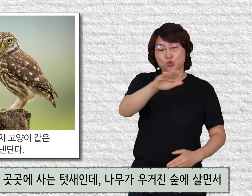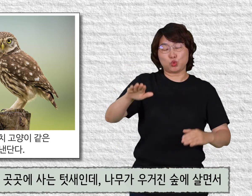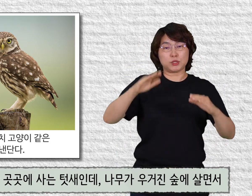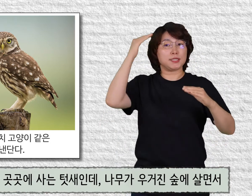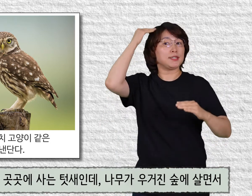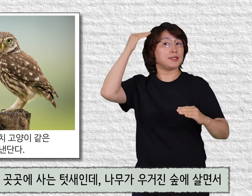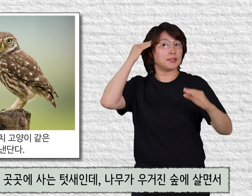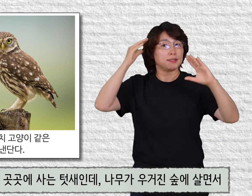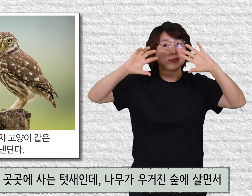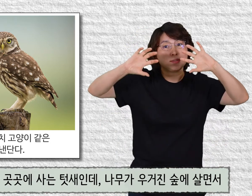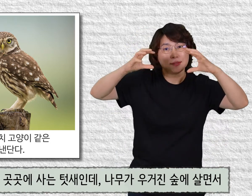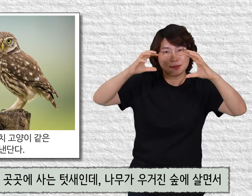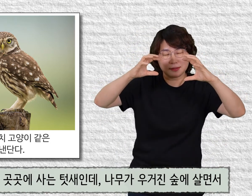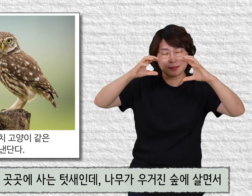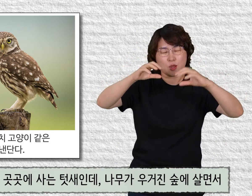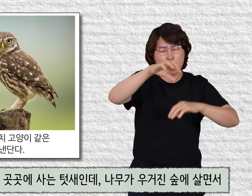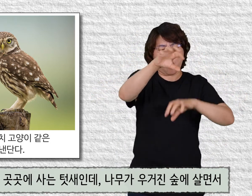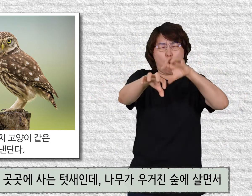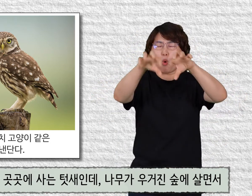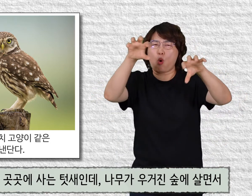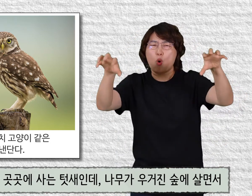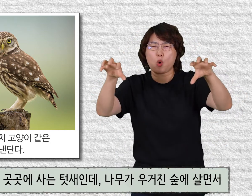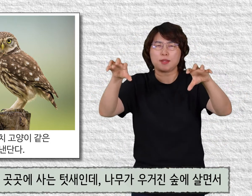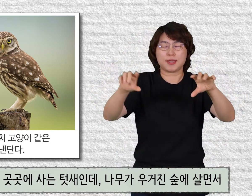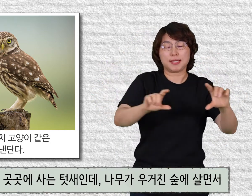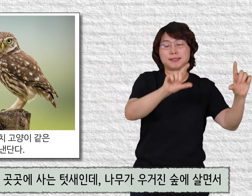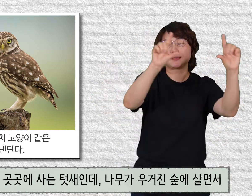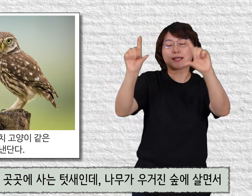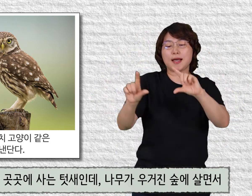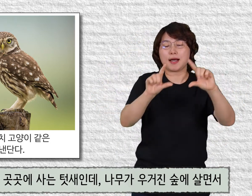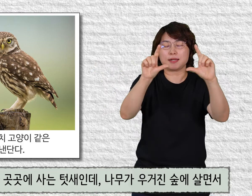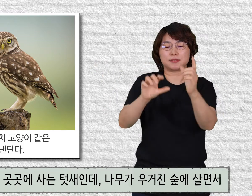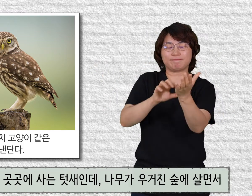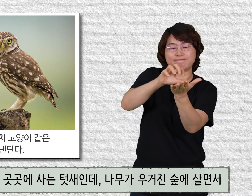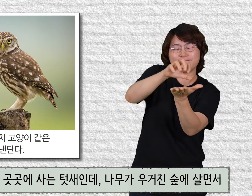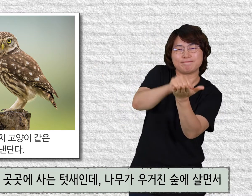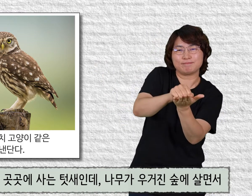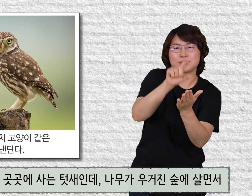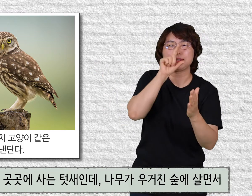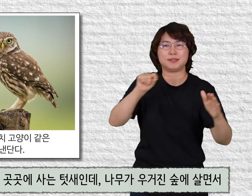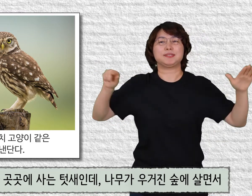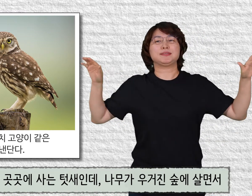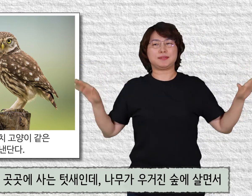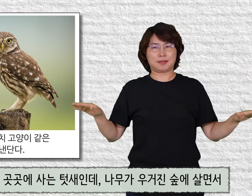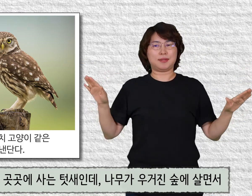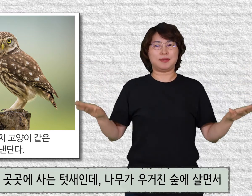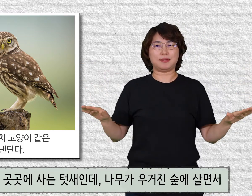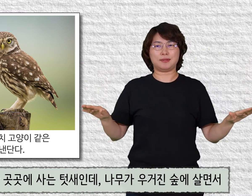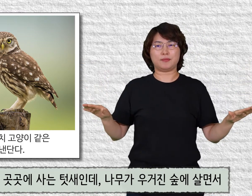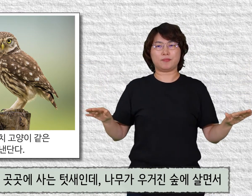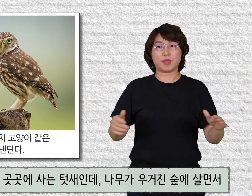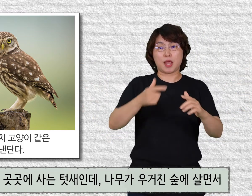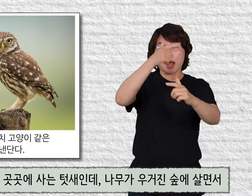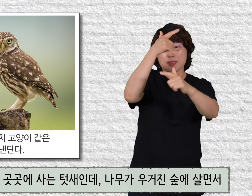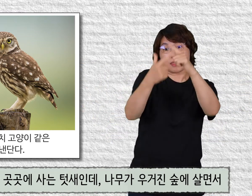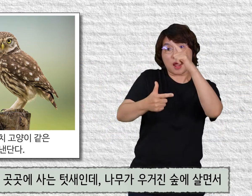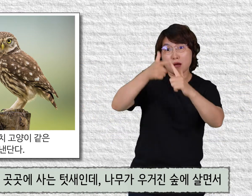올빼미는 우리나라 곳곳에 사는 텃새인데 나무가 우거진 숲에 살면서